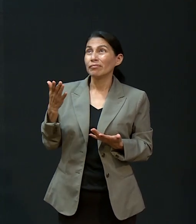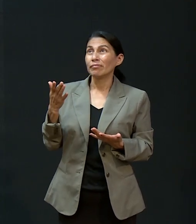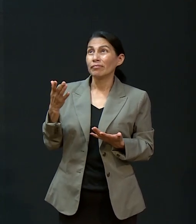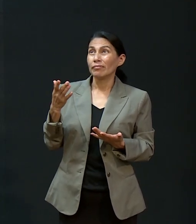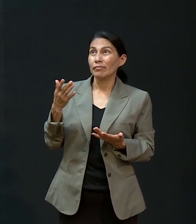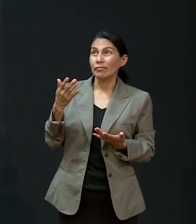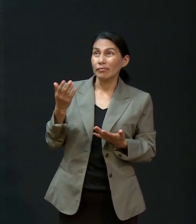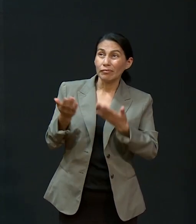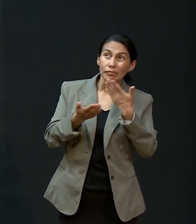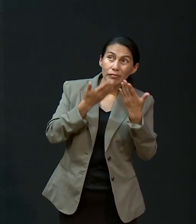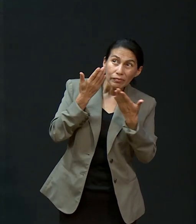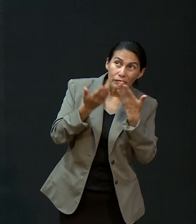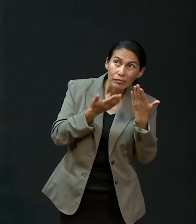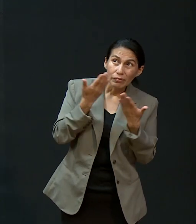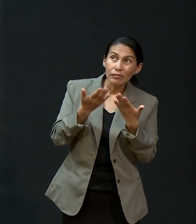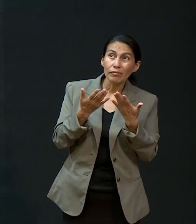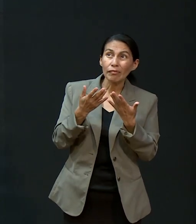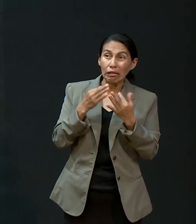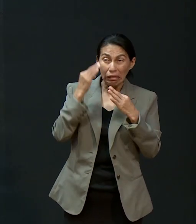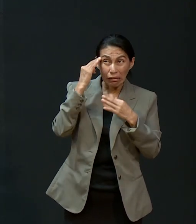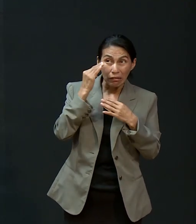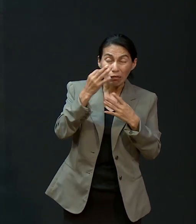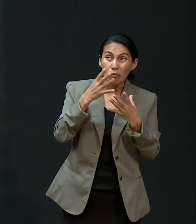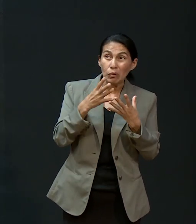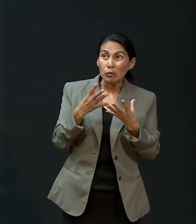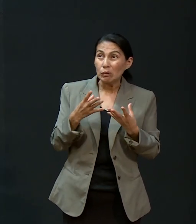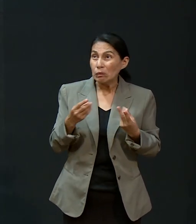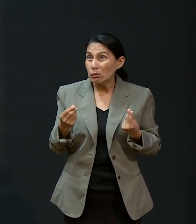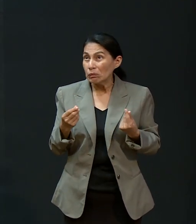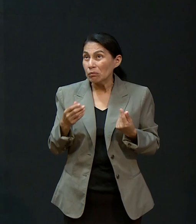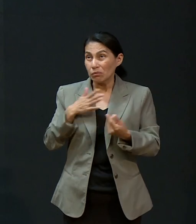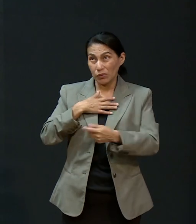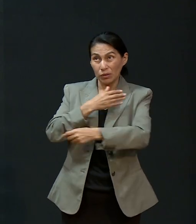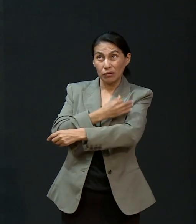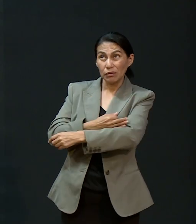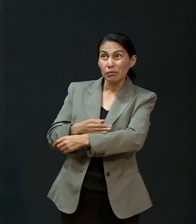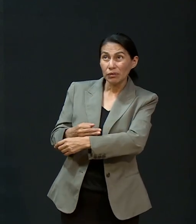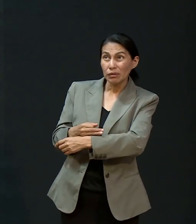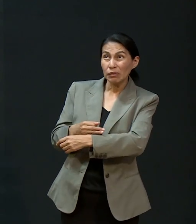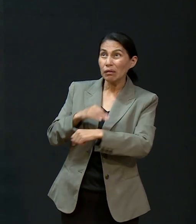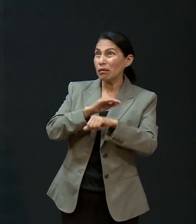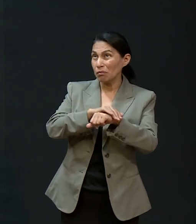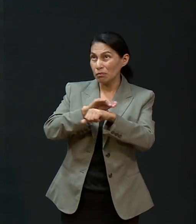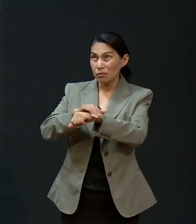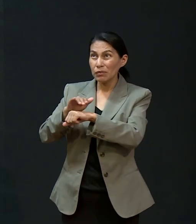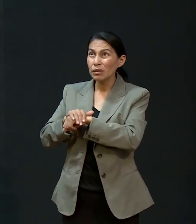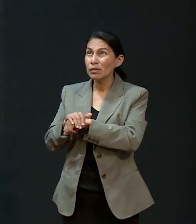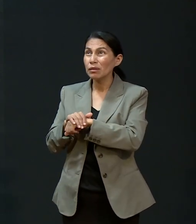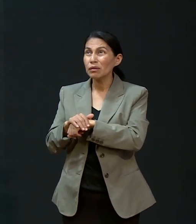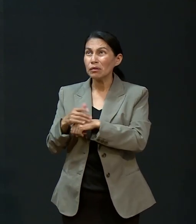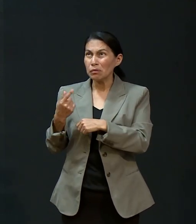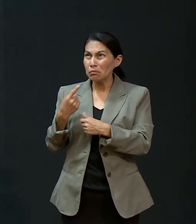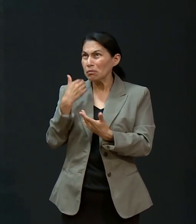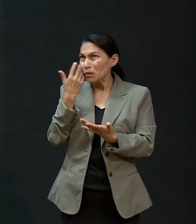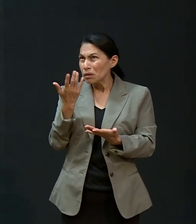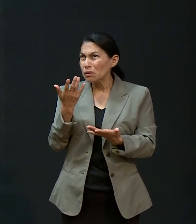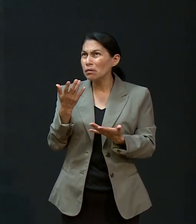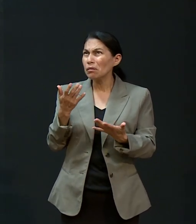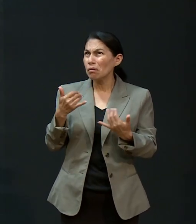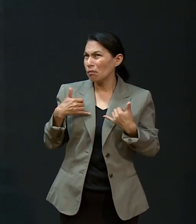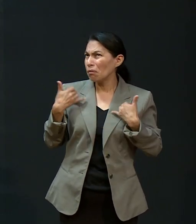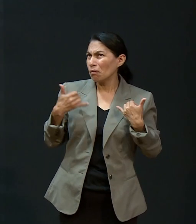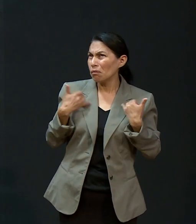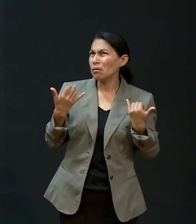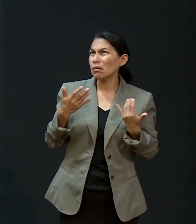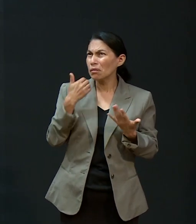una carrera que me consume un tiempo. Tú sabes también que quiero pasar tiempo con mi familia, tú sabes también que tengo amigos y yo quiero